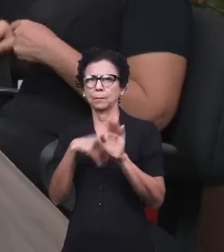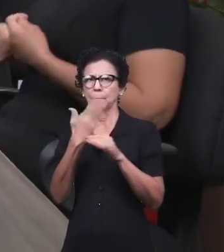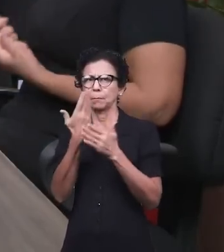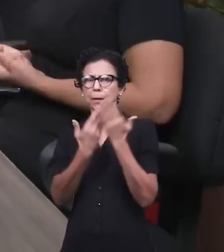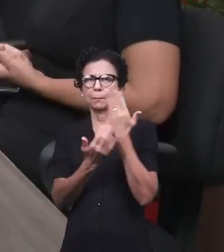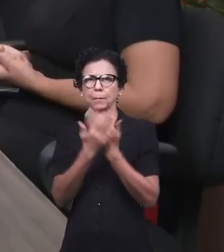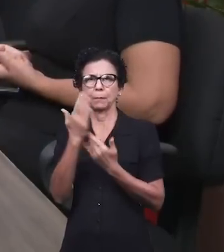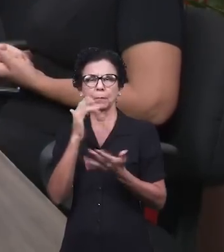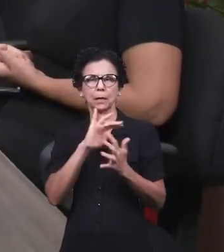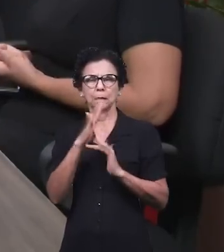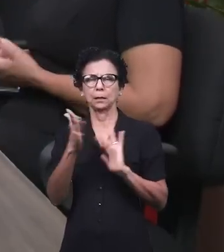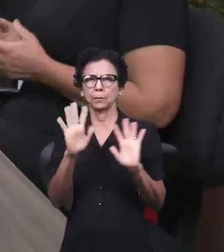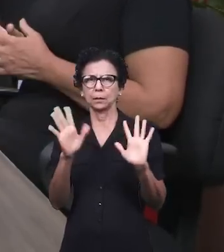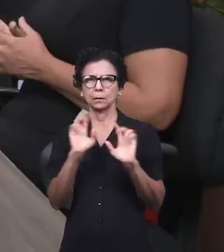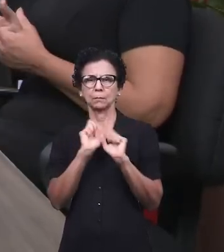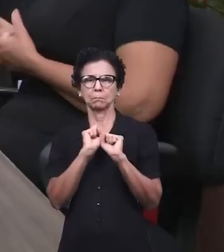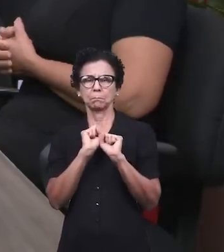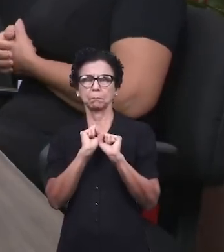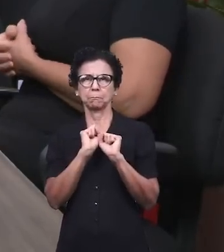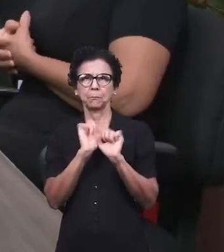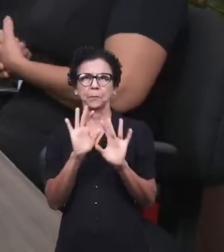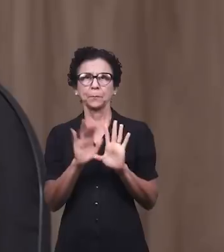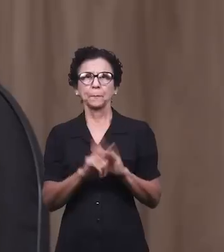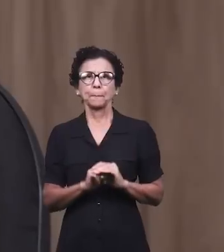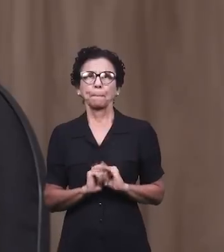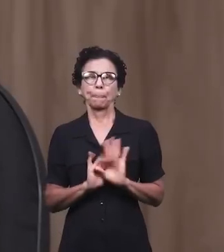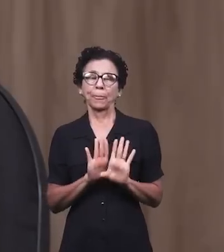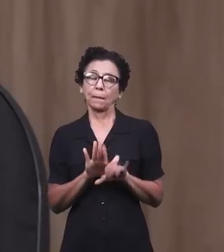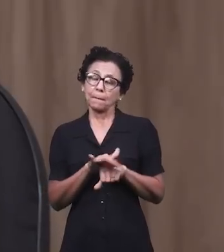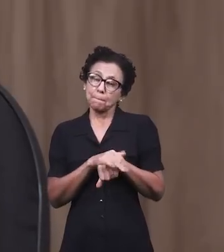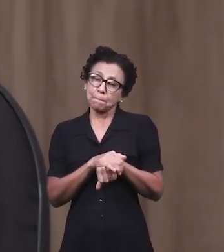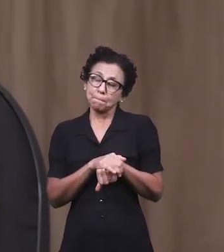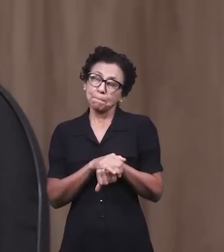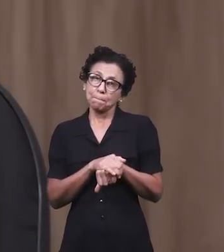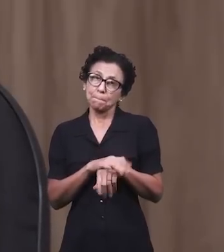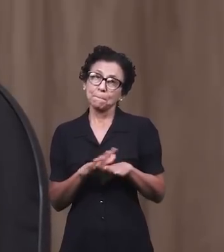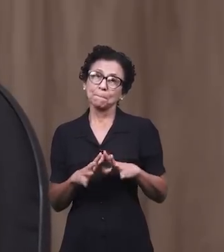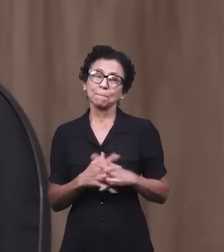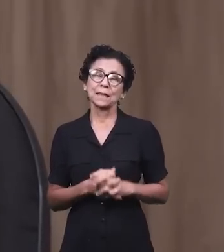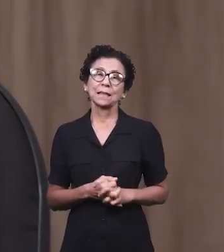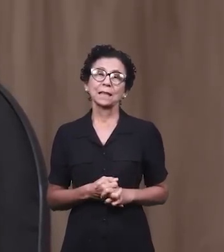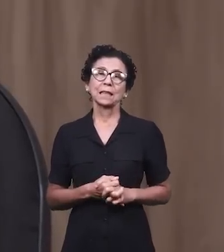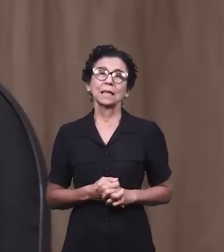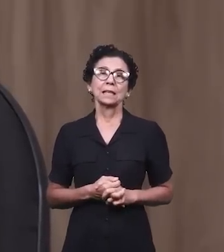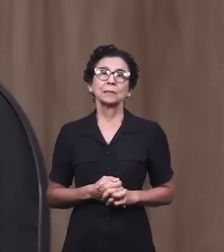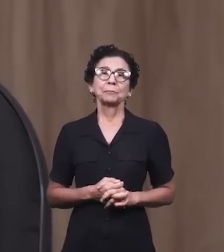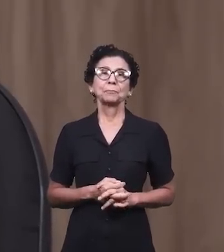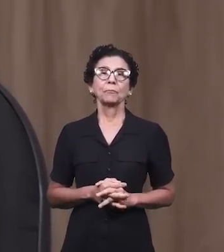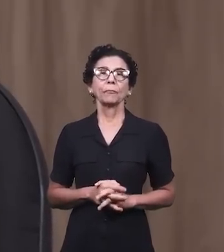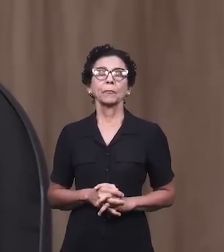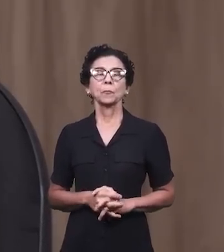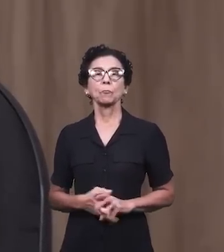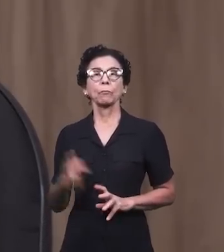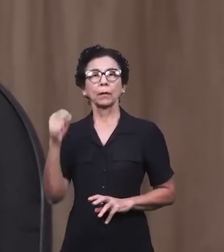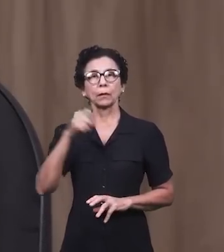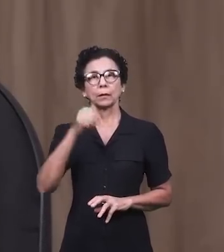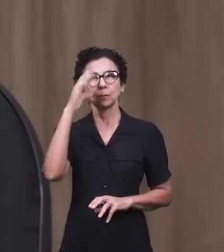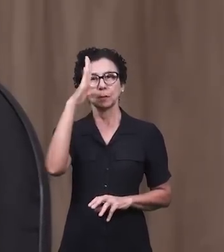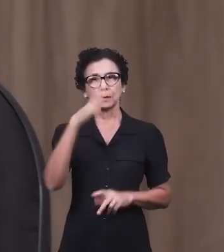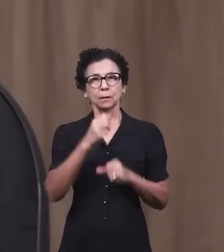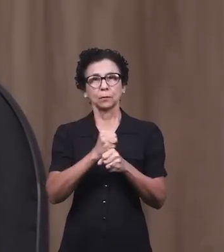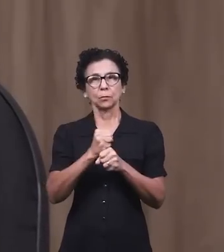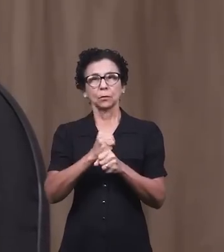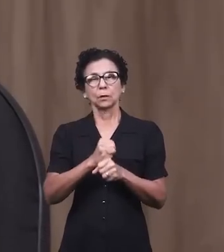Não havia ainda muitos sinais, mas eles estavam preservando a língua. Então, aí aqui no Brasil, na década